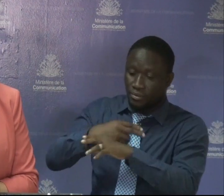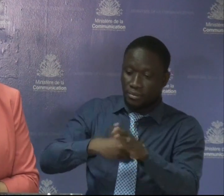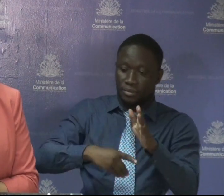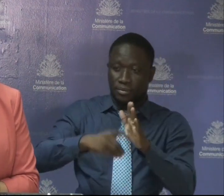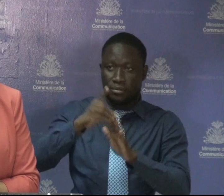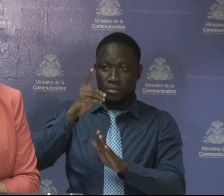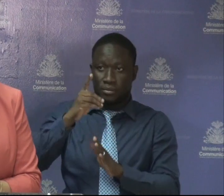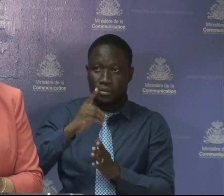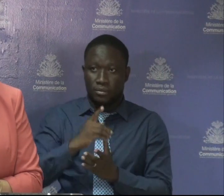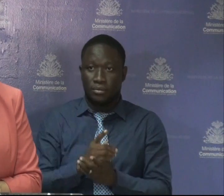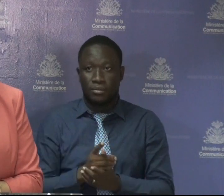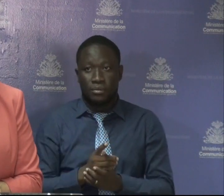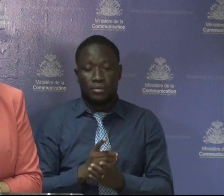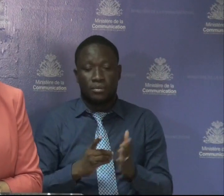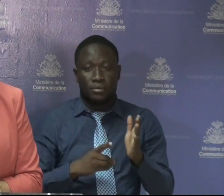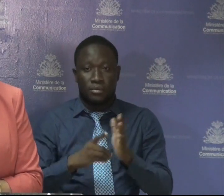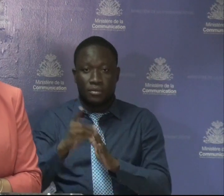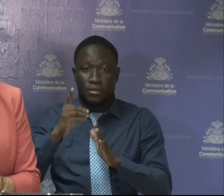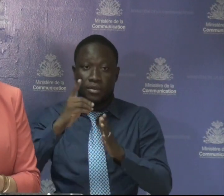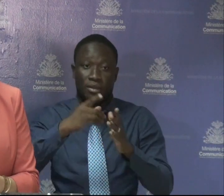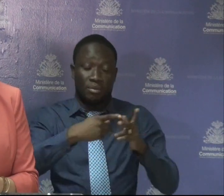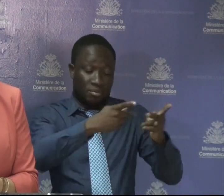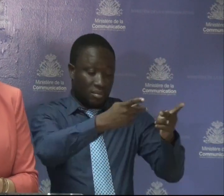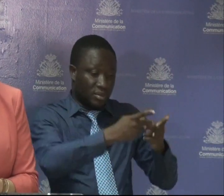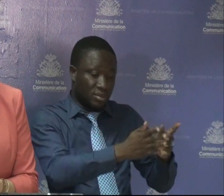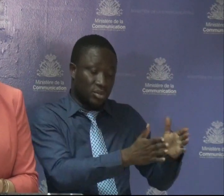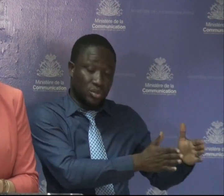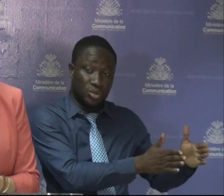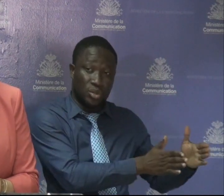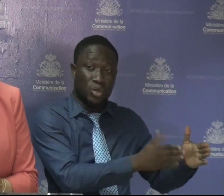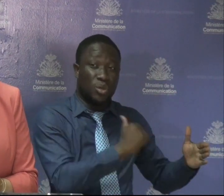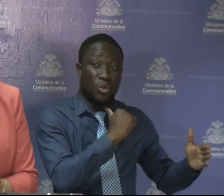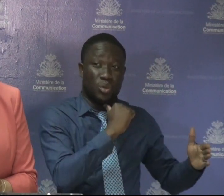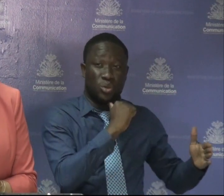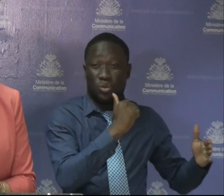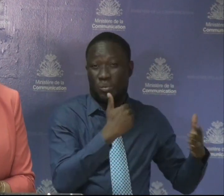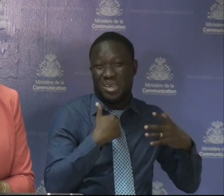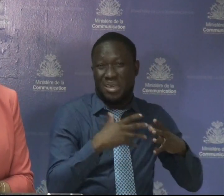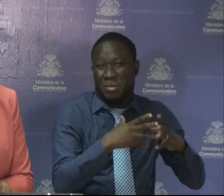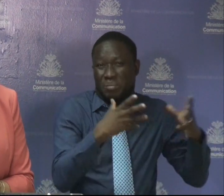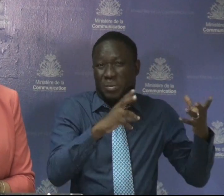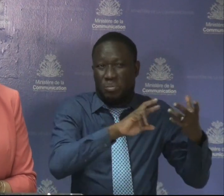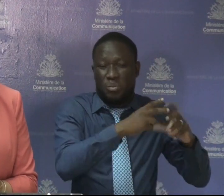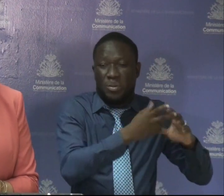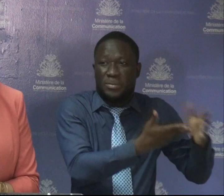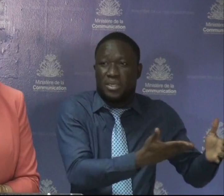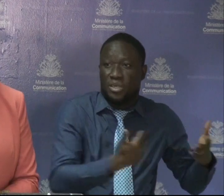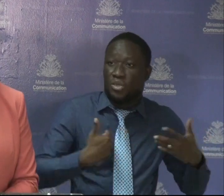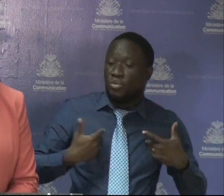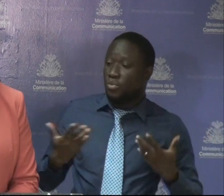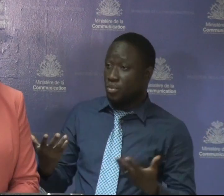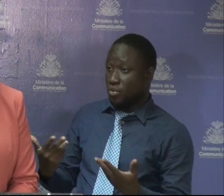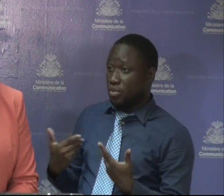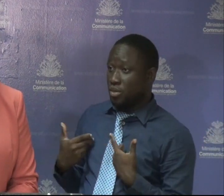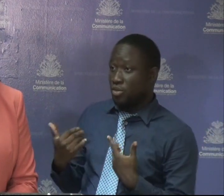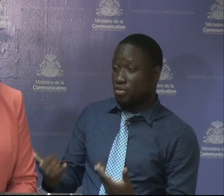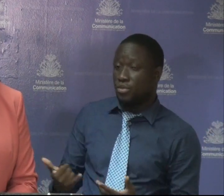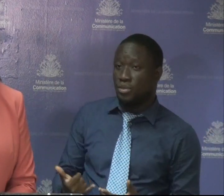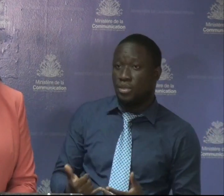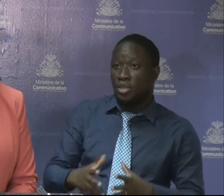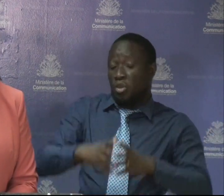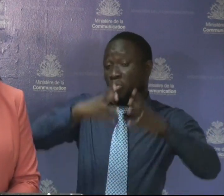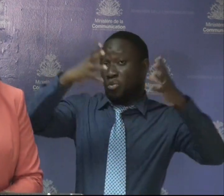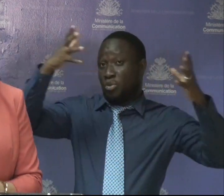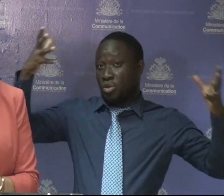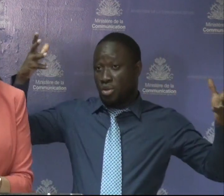développement de ces îles adjacentes. Parce que l'île adjacente, il n'y a pas fait face à tout problème que nous-mêmes n'avons pas besoin dans les